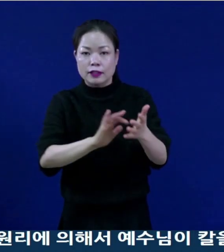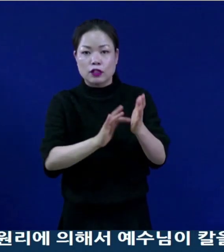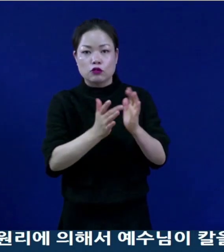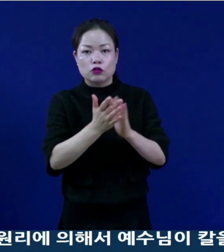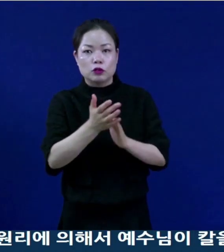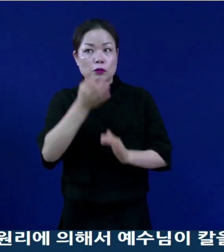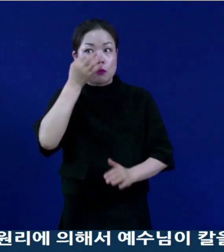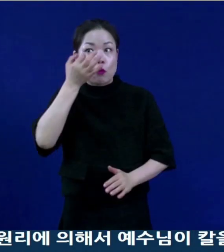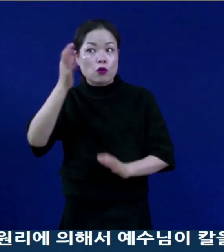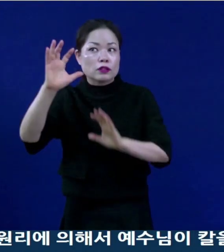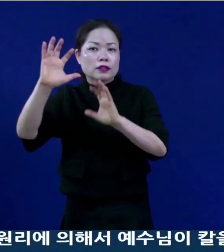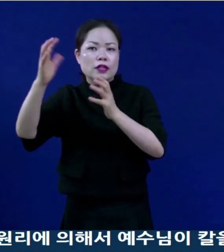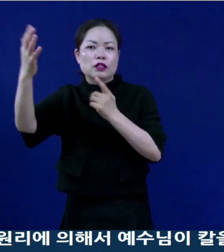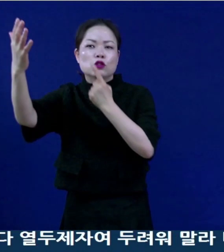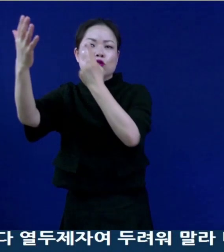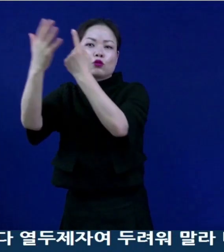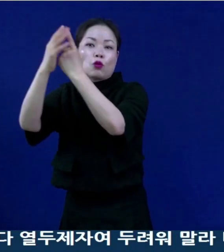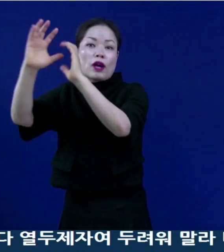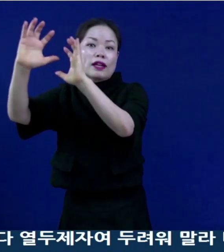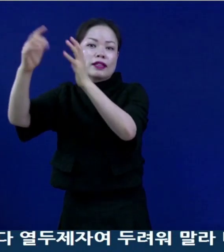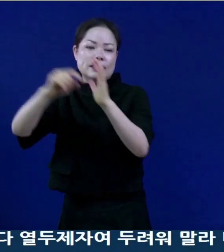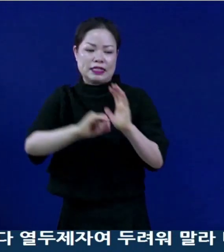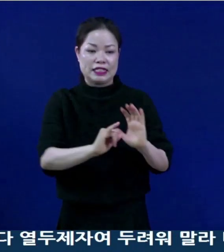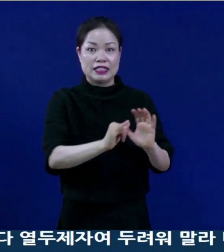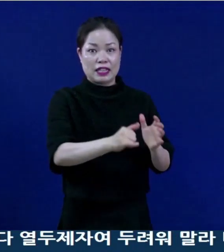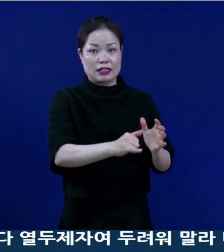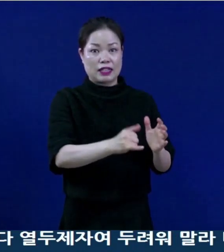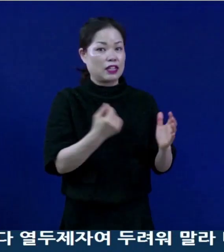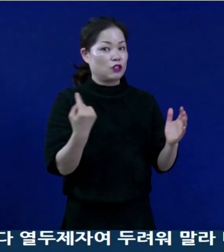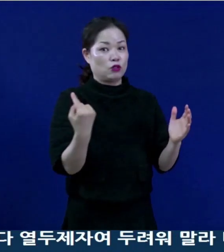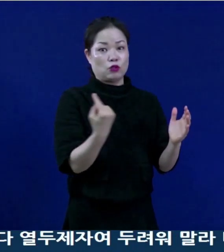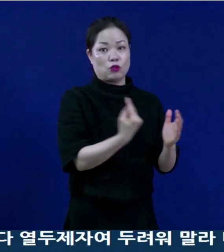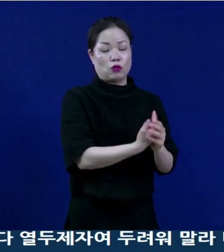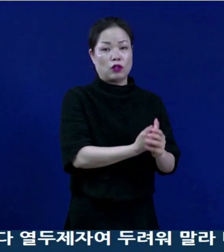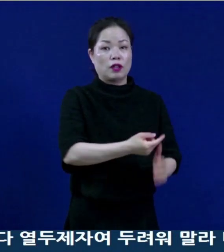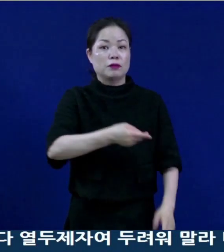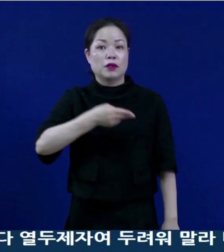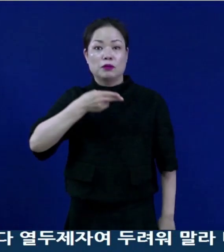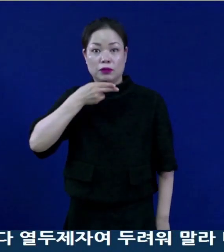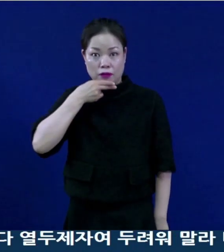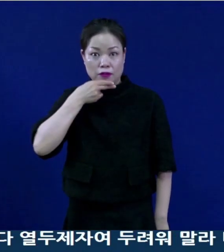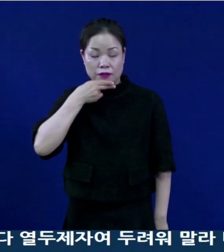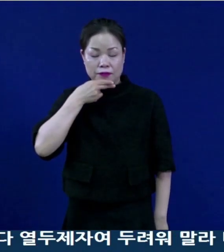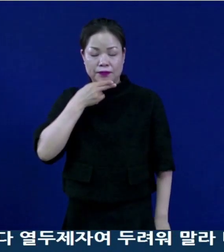보여주시는 나라, 그에 속한 나라는 이 세상에 속하지 않은